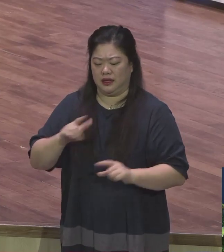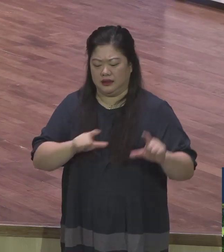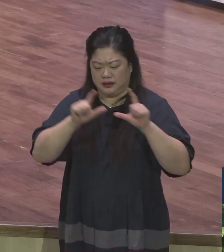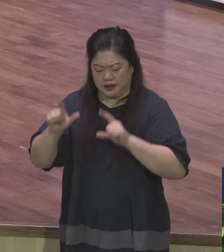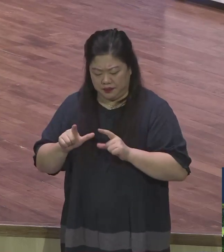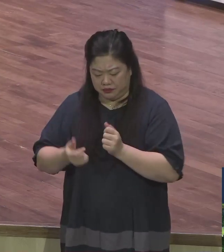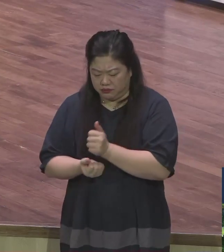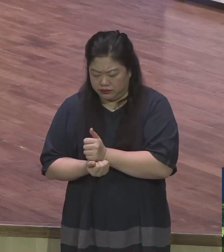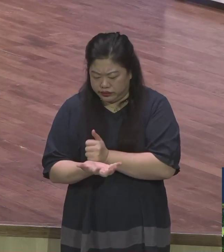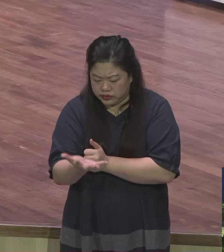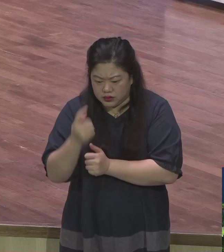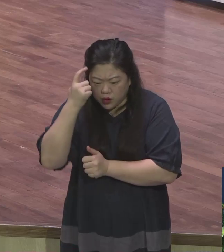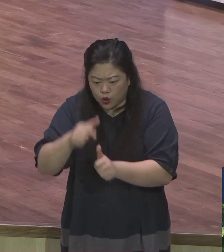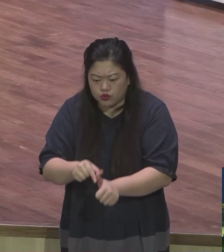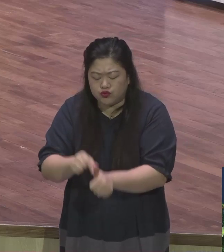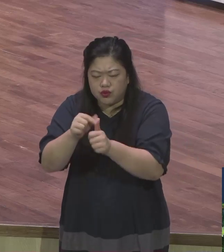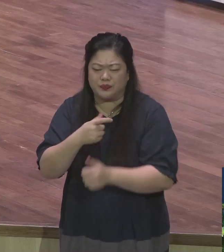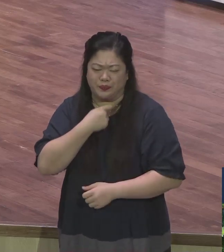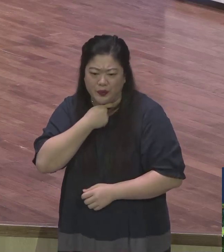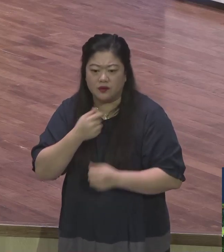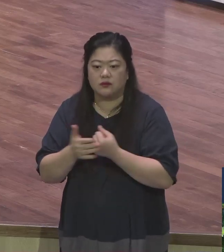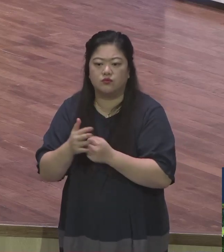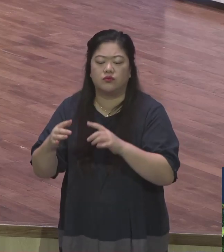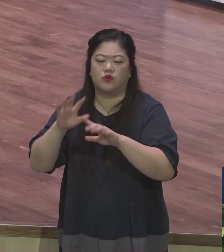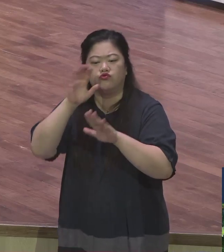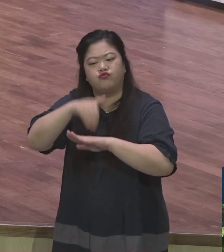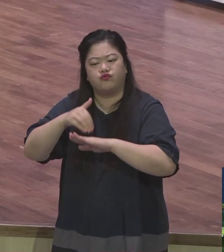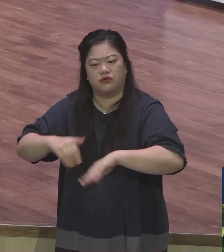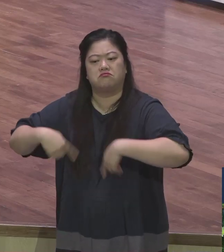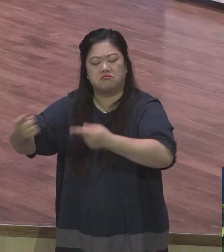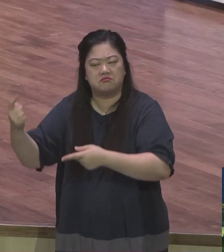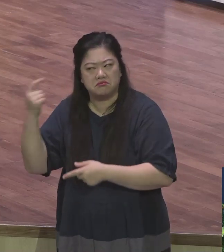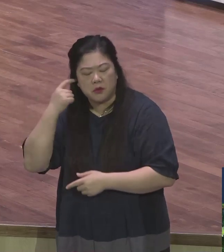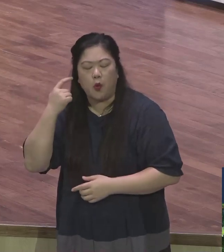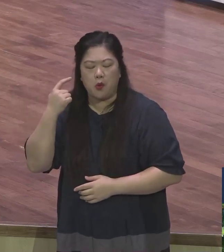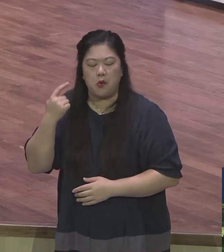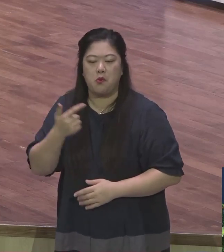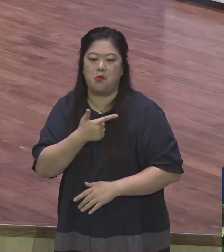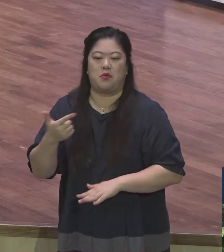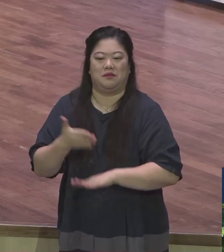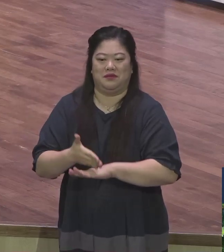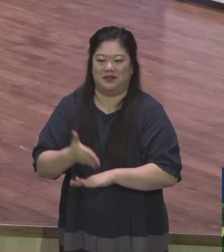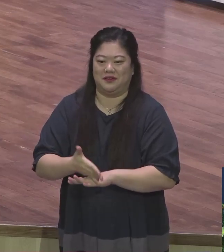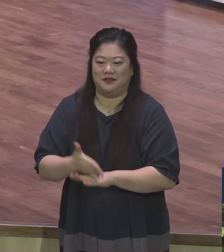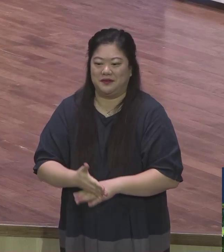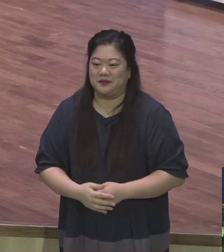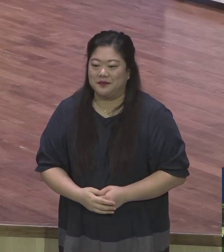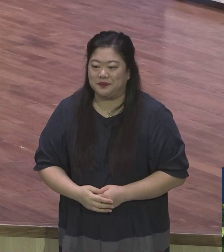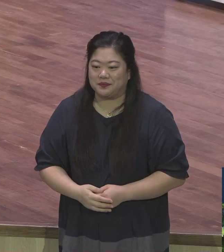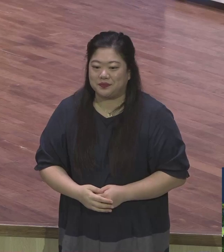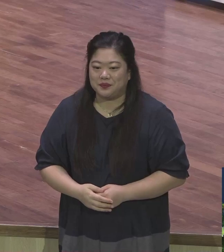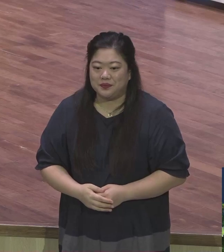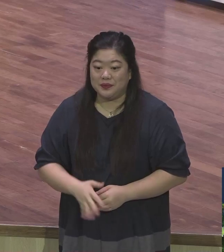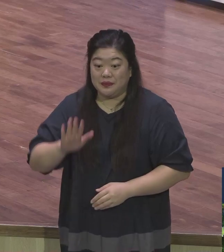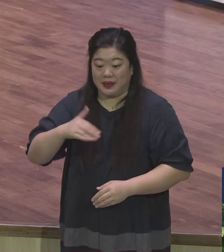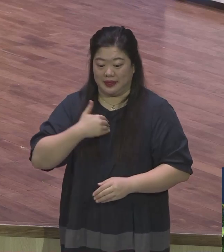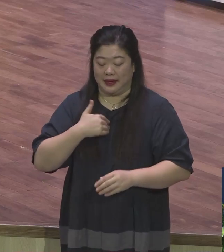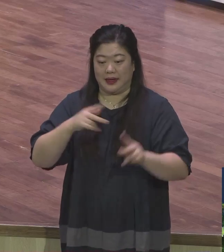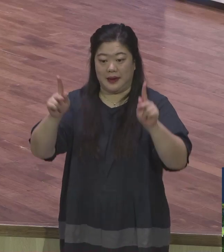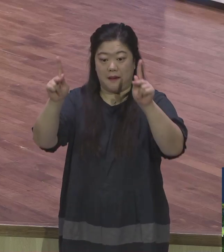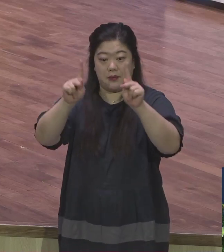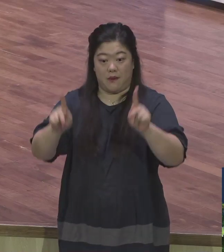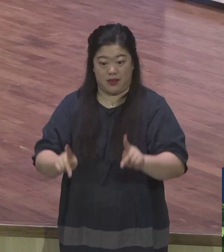저도 팔라완 캠프팀에 그렇게 우리 당의 우리 서기 장로님과 우리